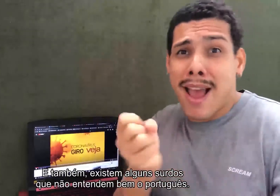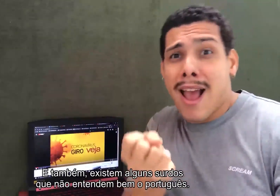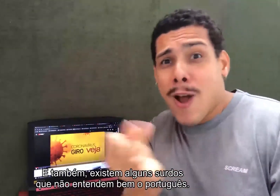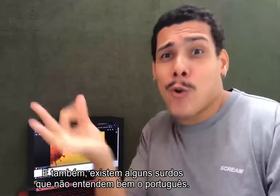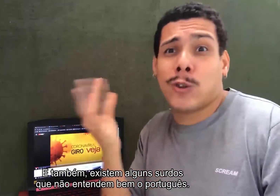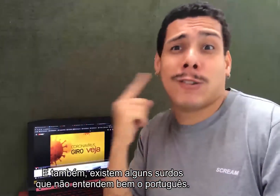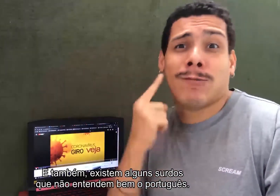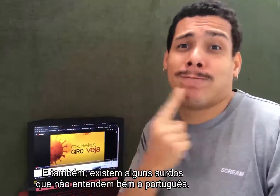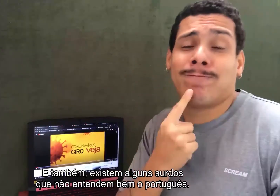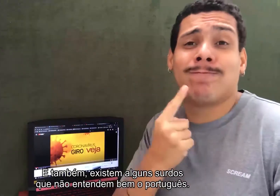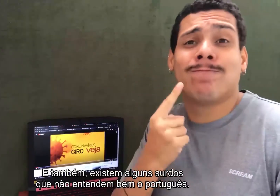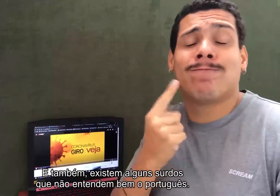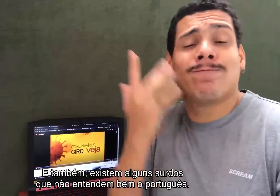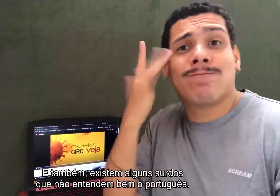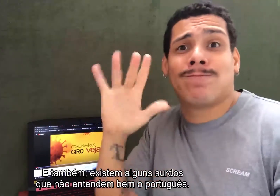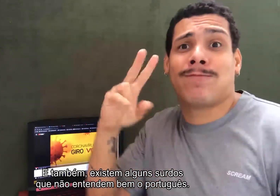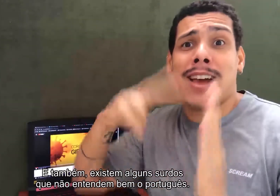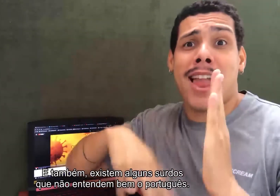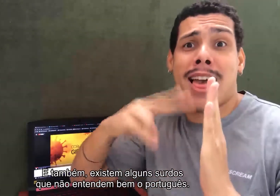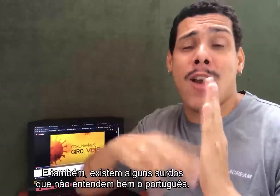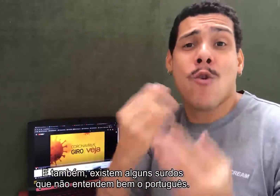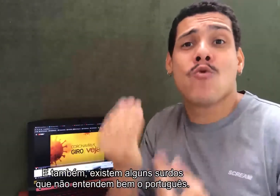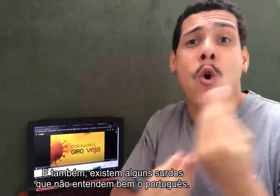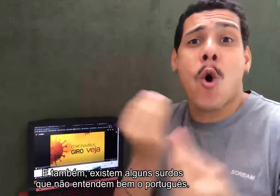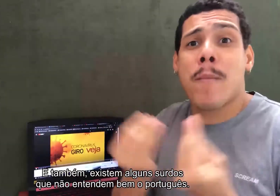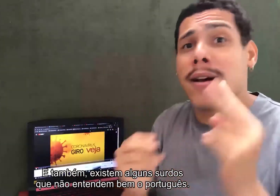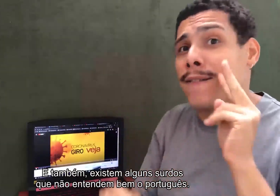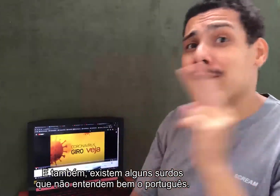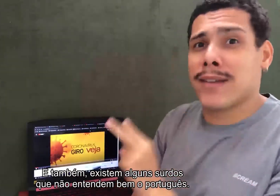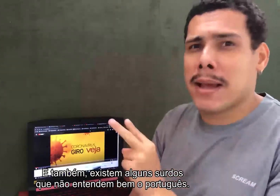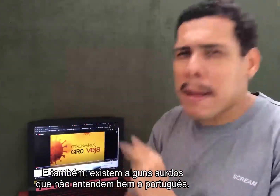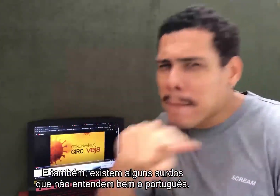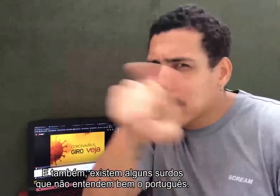E também existem alguns surdos que não entendem bem o português.